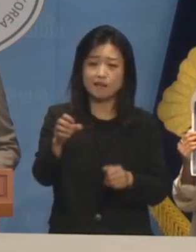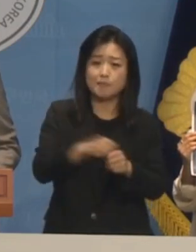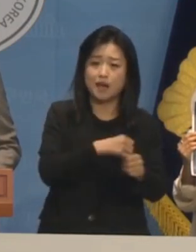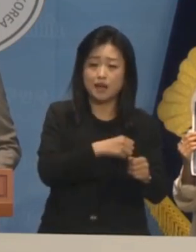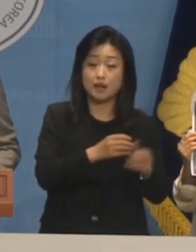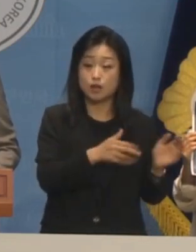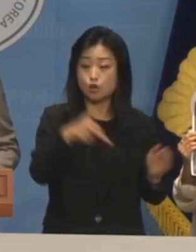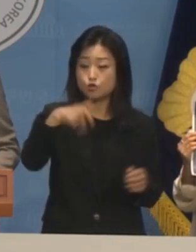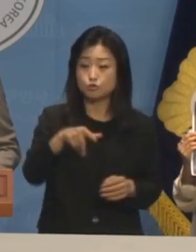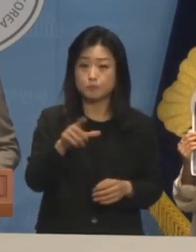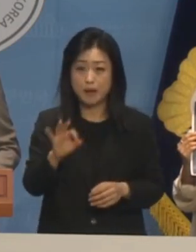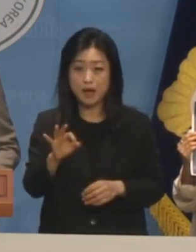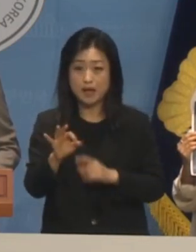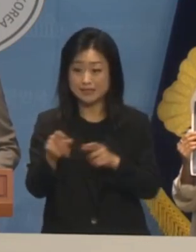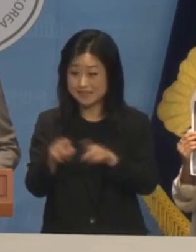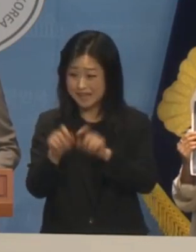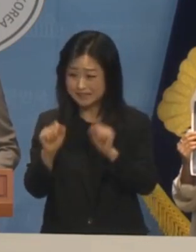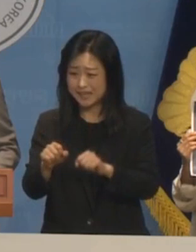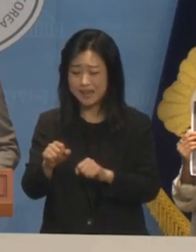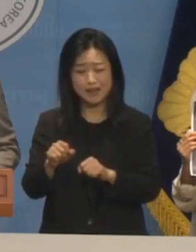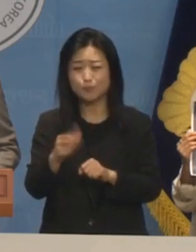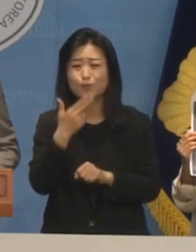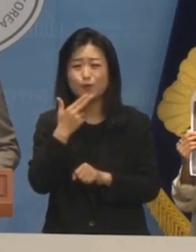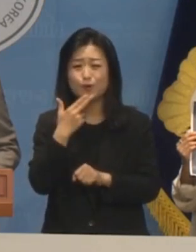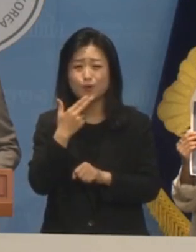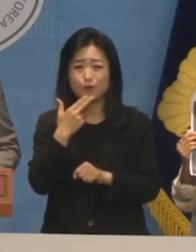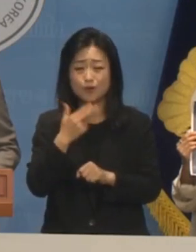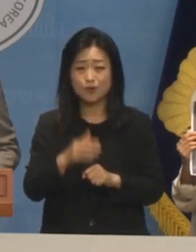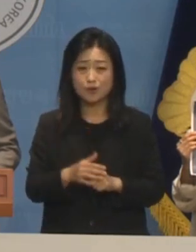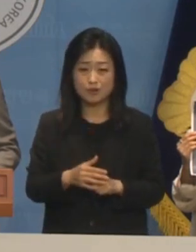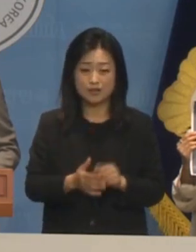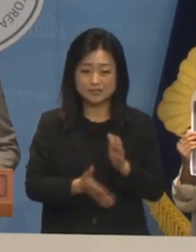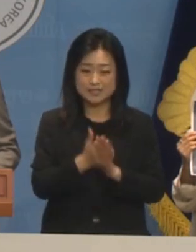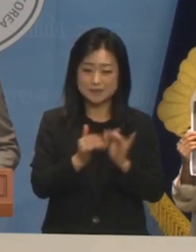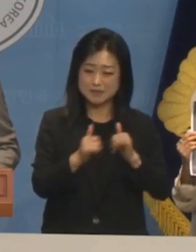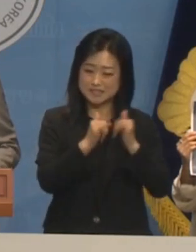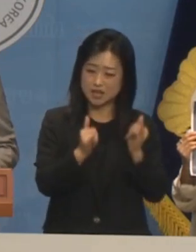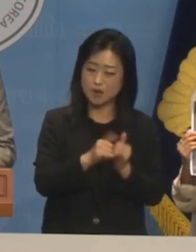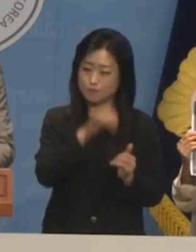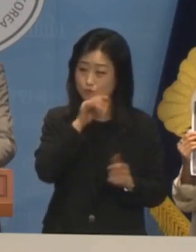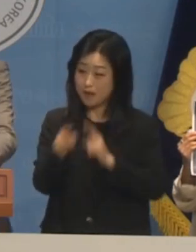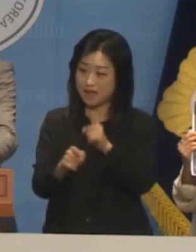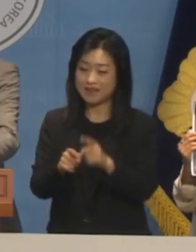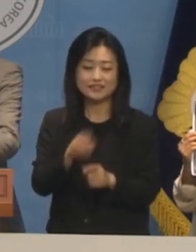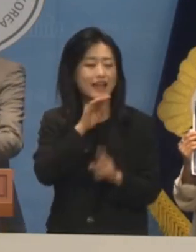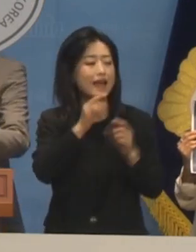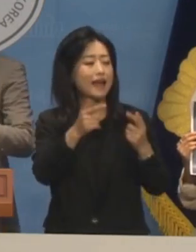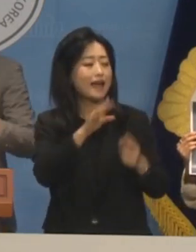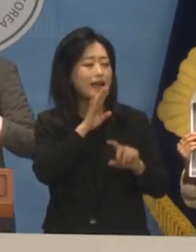쿠팡은 상생협의는커녕 시민사회가 이야기하는 문제는 사실이 아니라며 현실을 외면하고 있습니다.